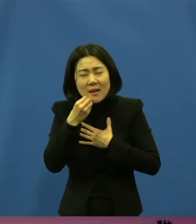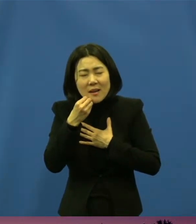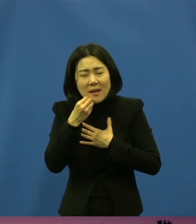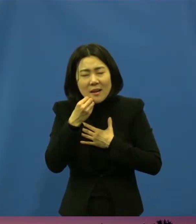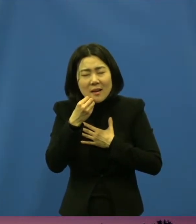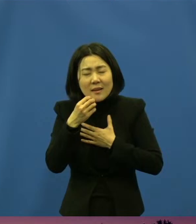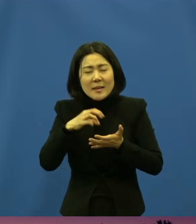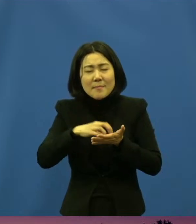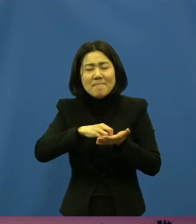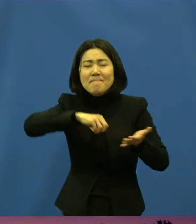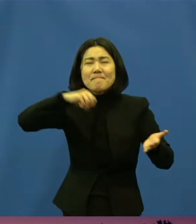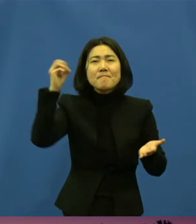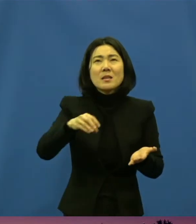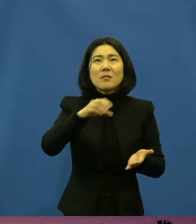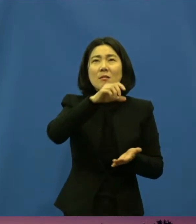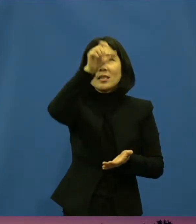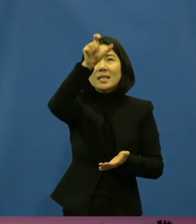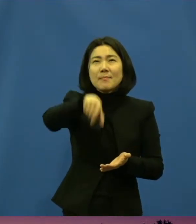박았느니라.